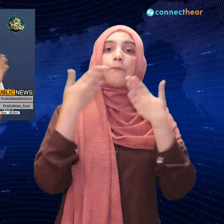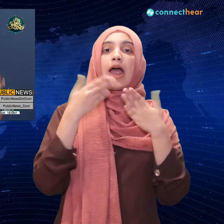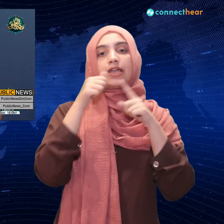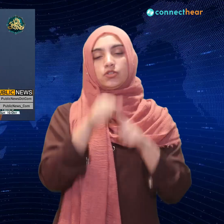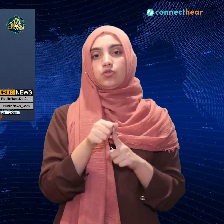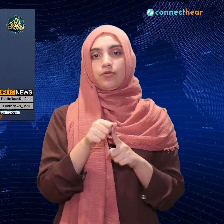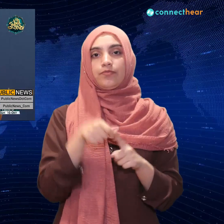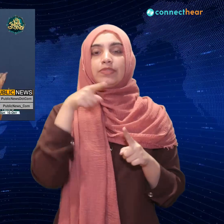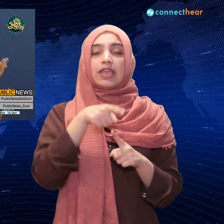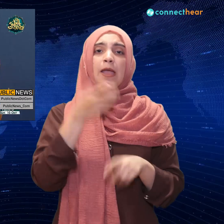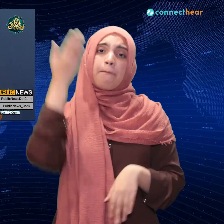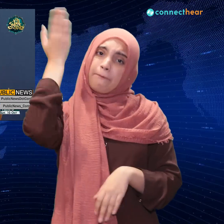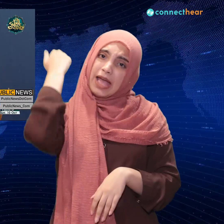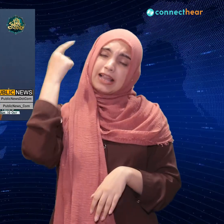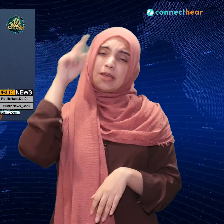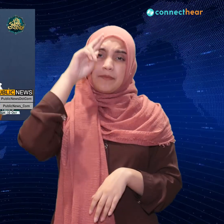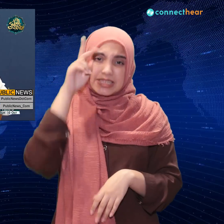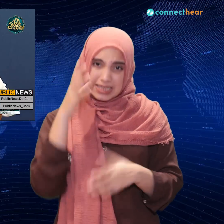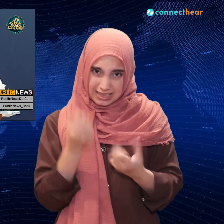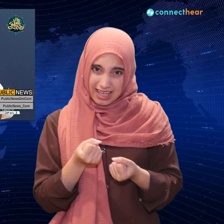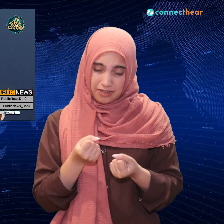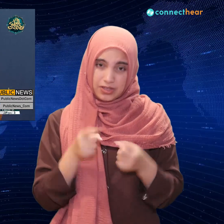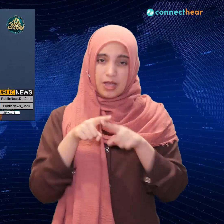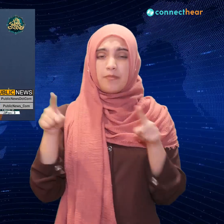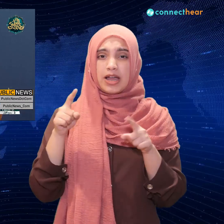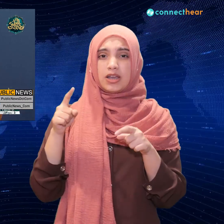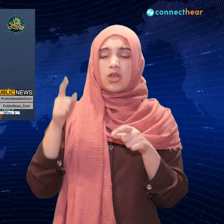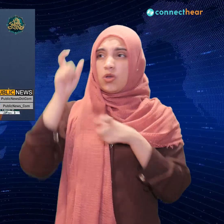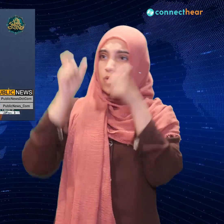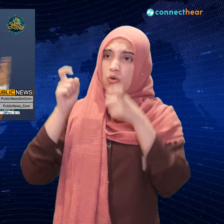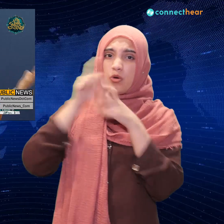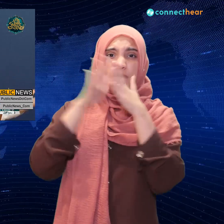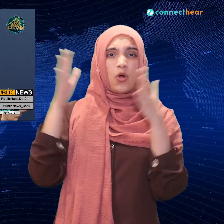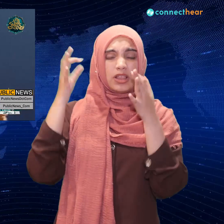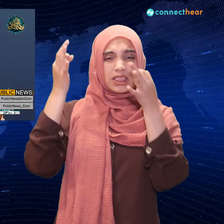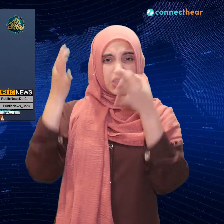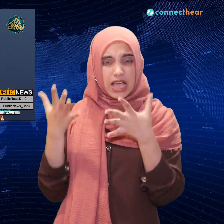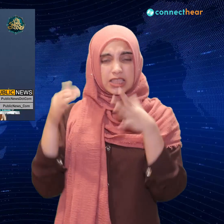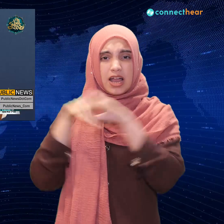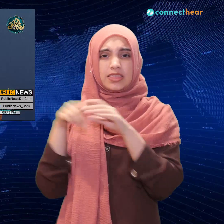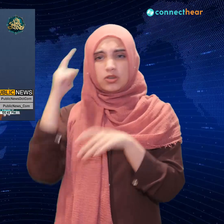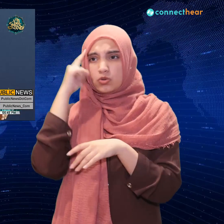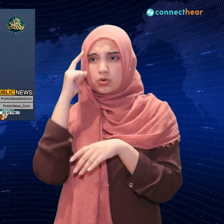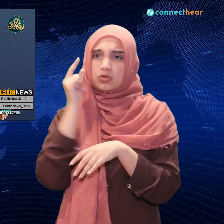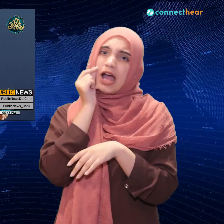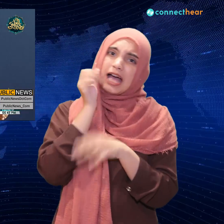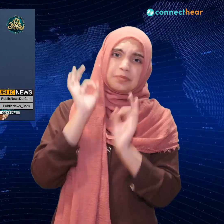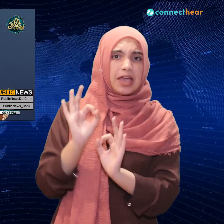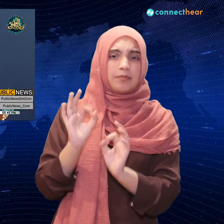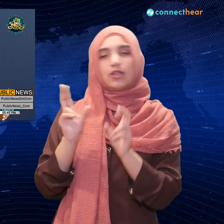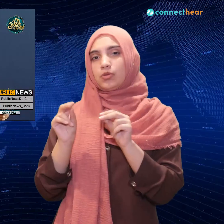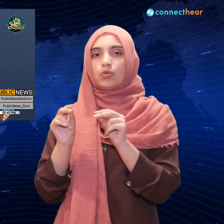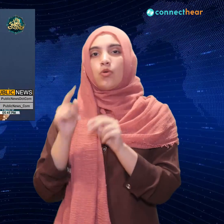یہ بھی بڑی غلط فہمی جو بدقسمتی سے کوئی تنگ نظر لوگ ڈالتے ہیں. تعلیم سب کے لیے، اور تعلیم